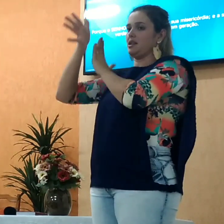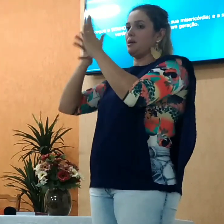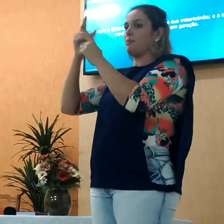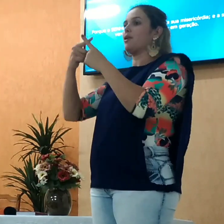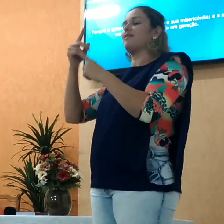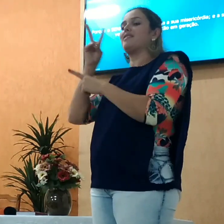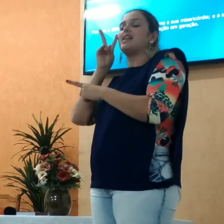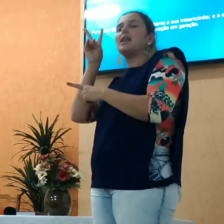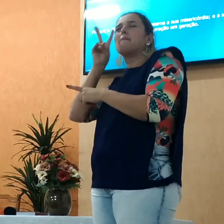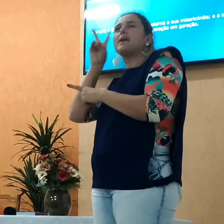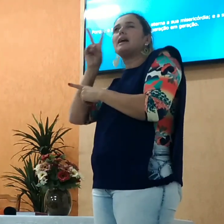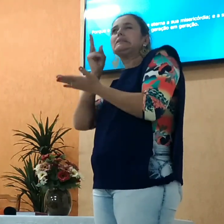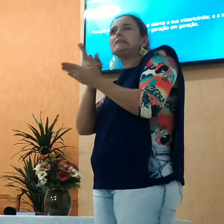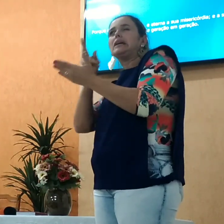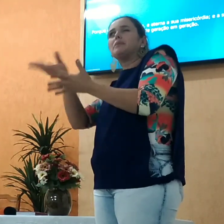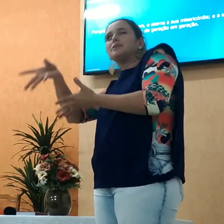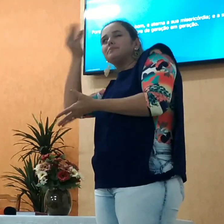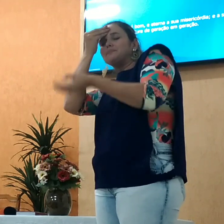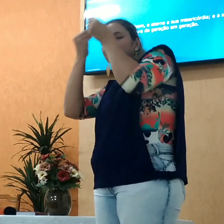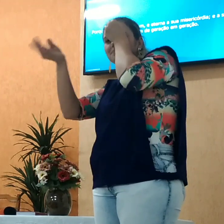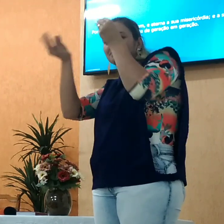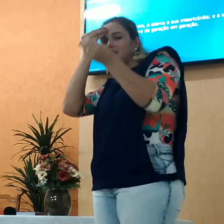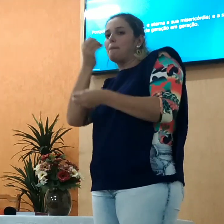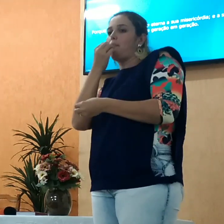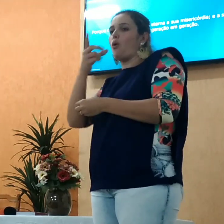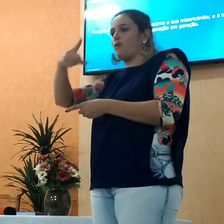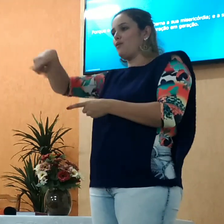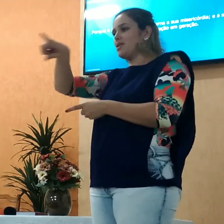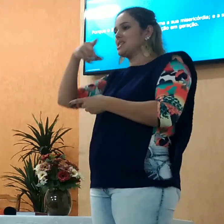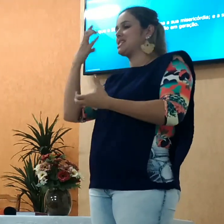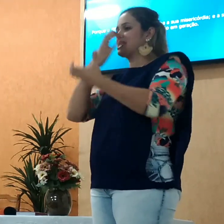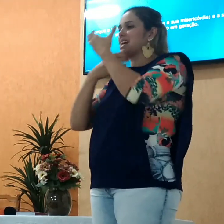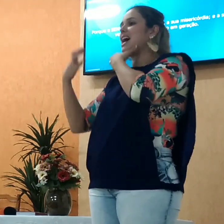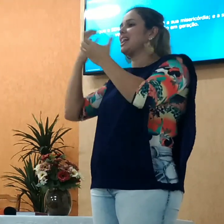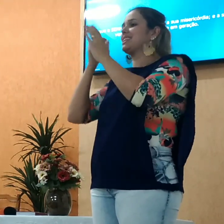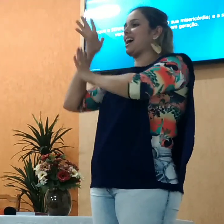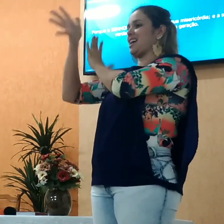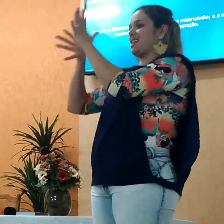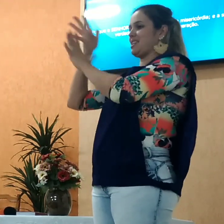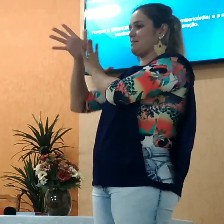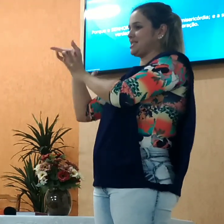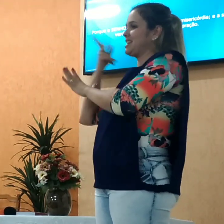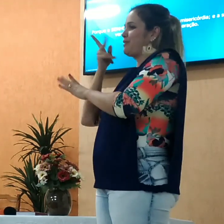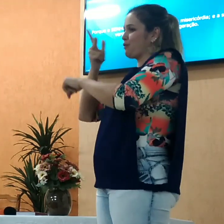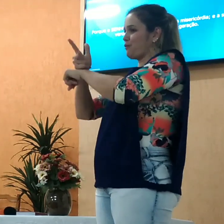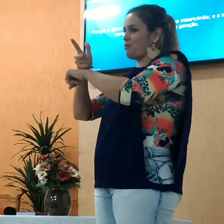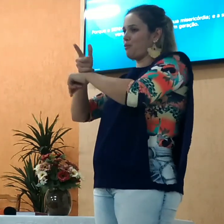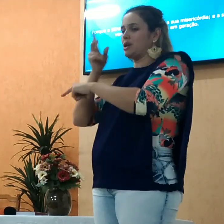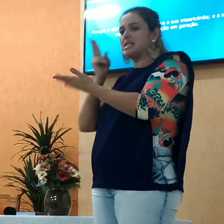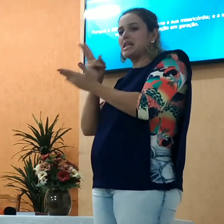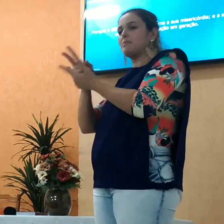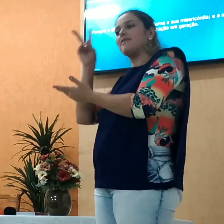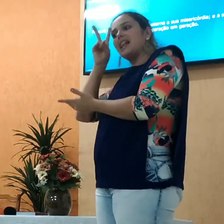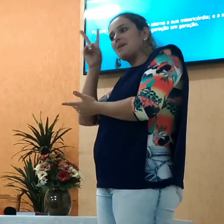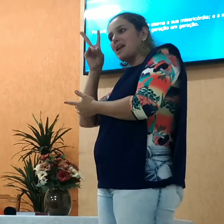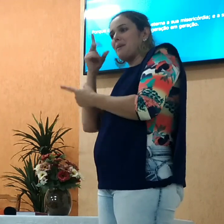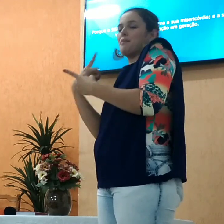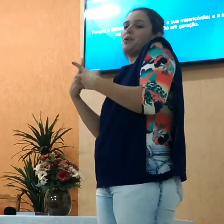presença. Então entrai nos seus atos com hinos, com louvor, rendei-lhe graças e bendizer o seu